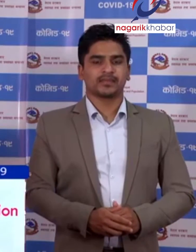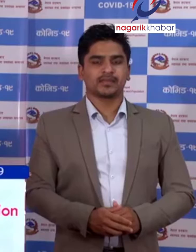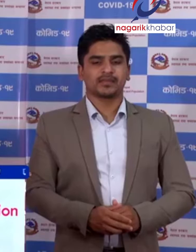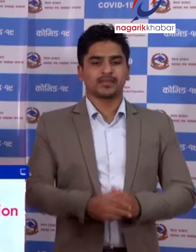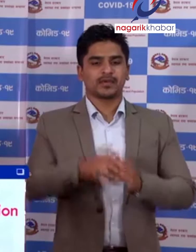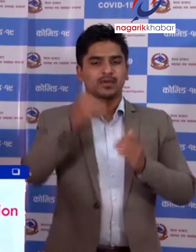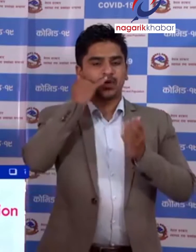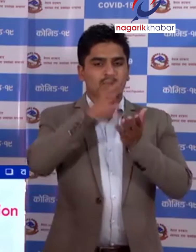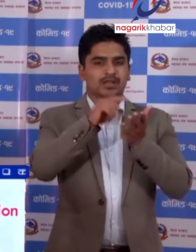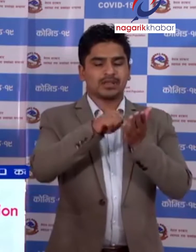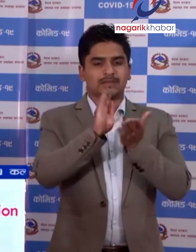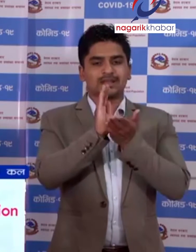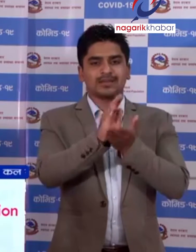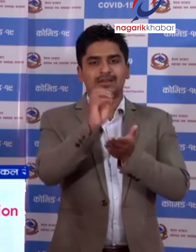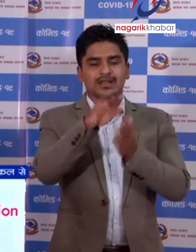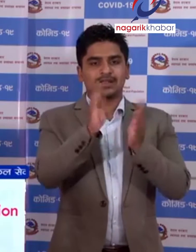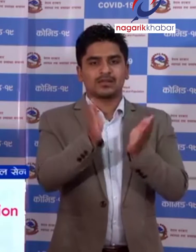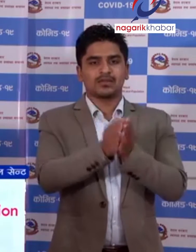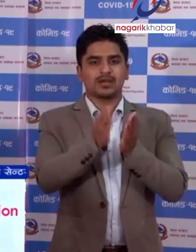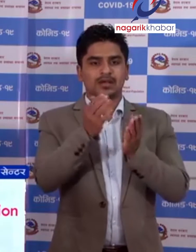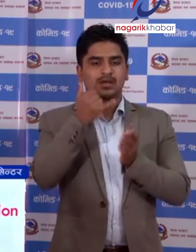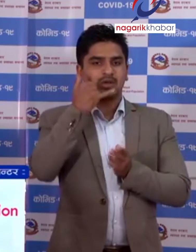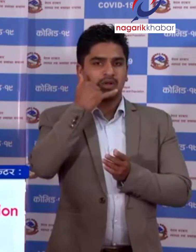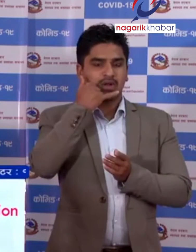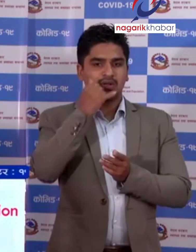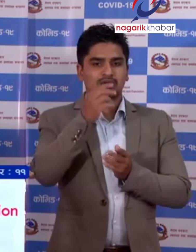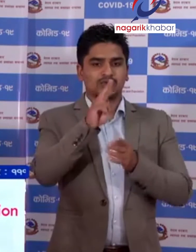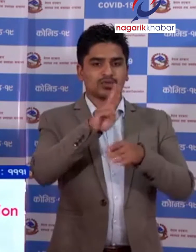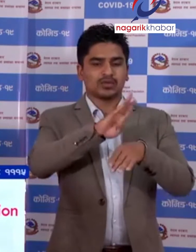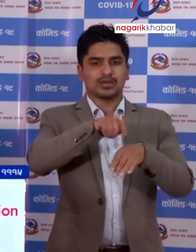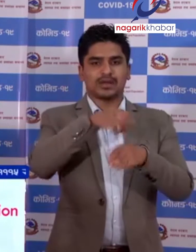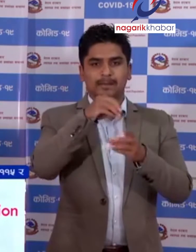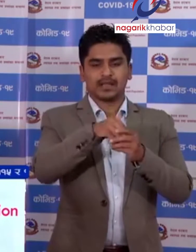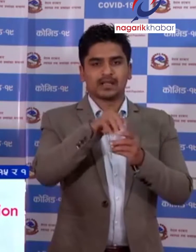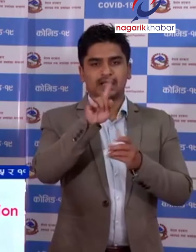कल सेन्टरबाट सेवा दिएका जम्मा कल 24 घण्टामा